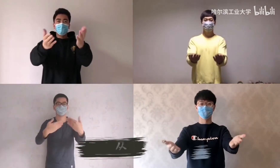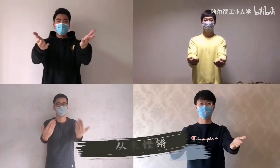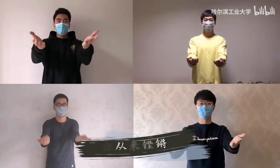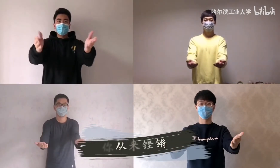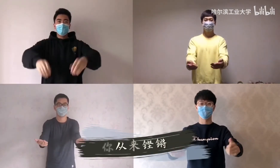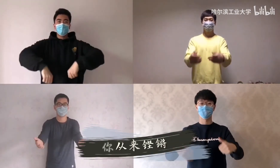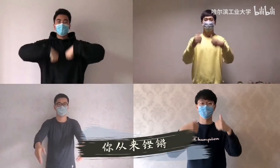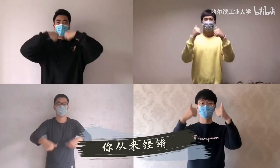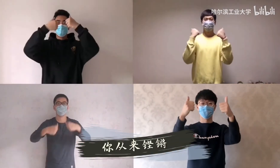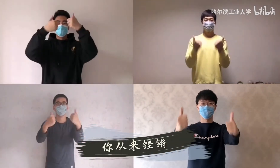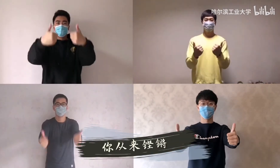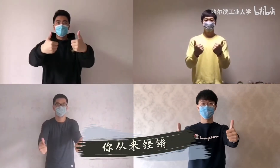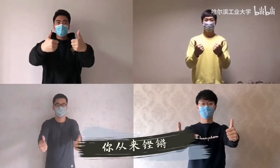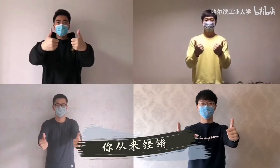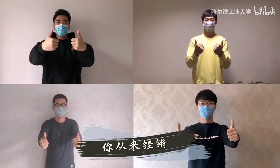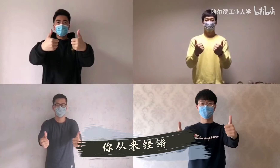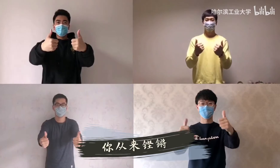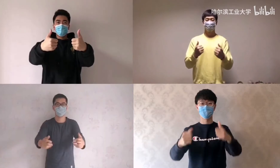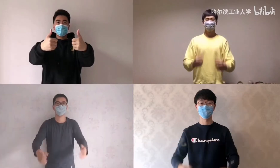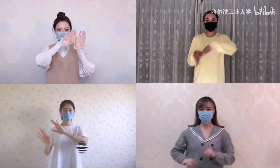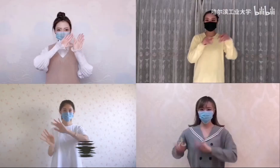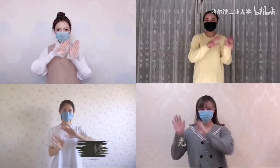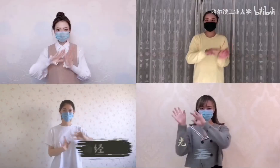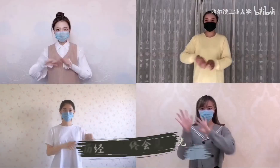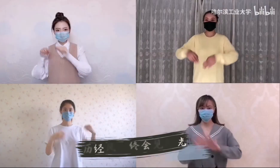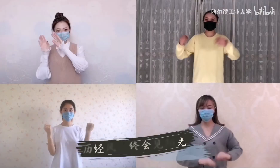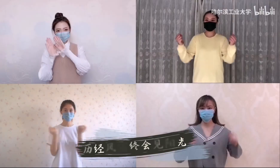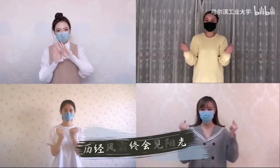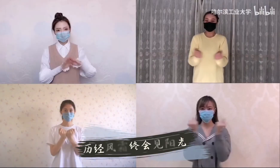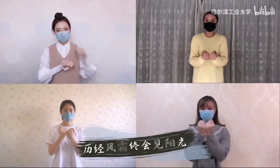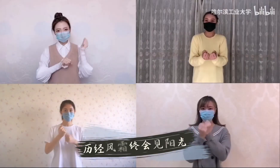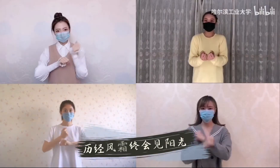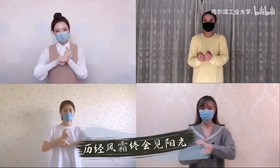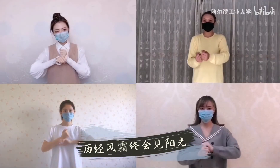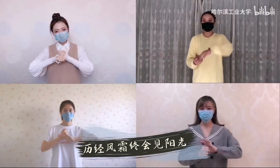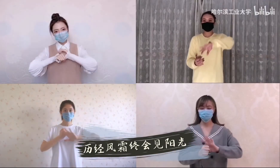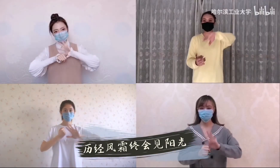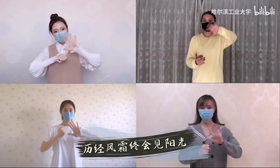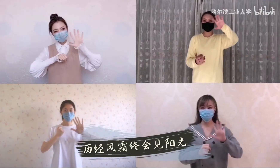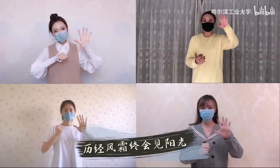你从来铿锵，历经风霜终会见